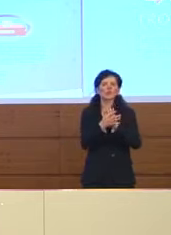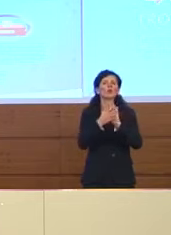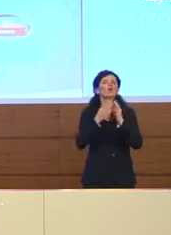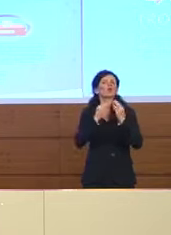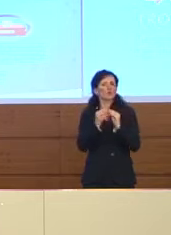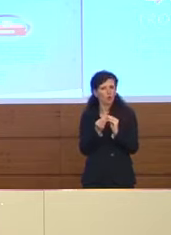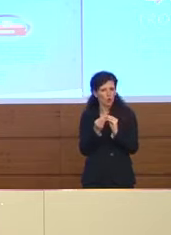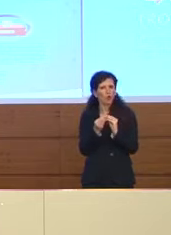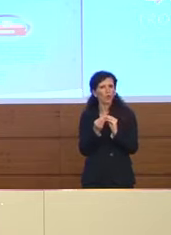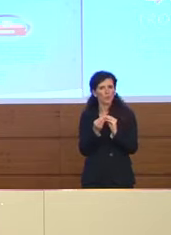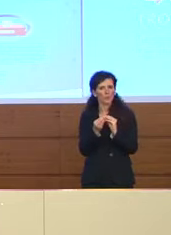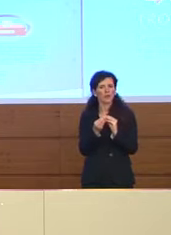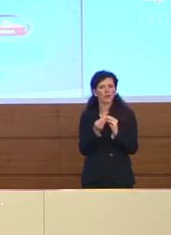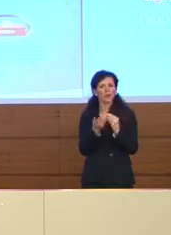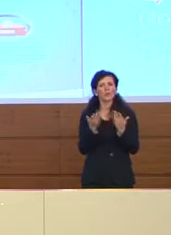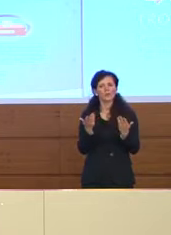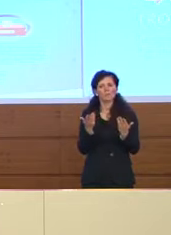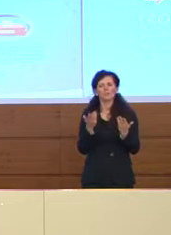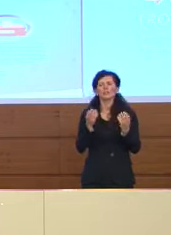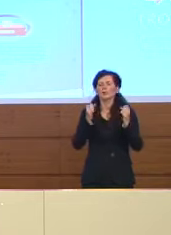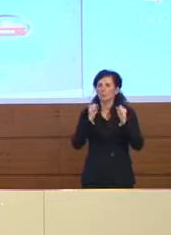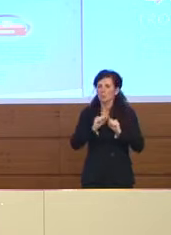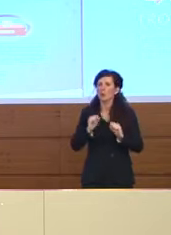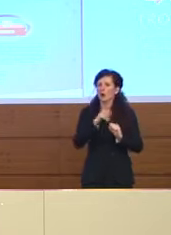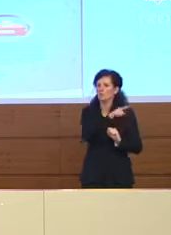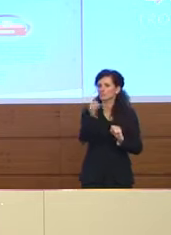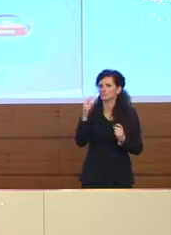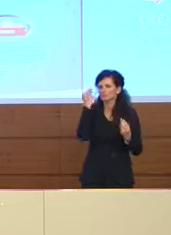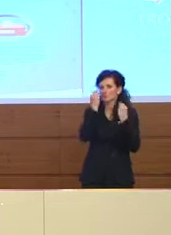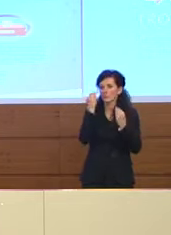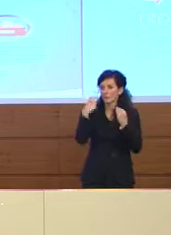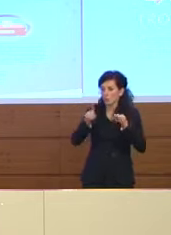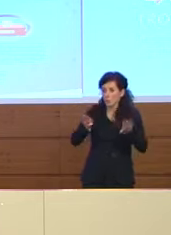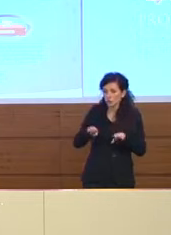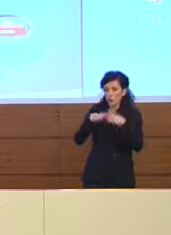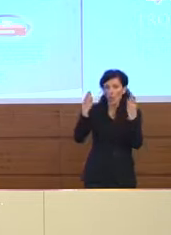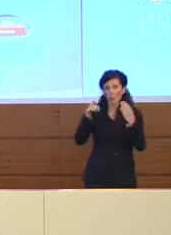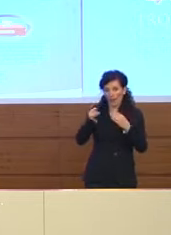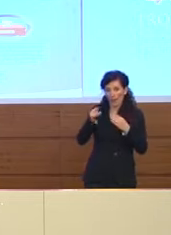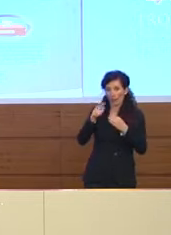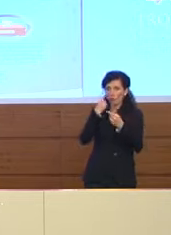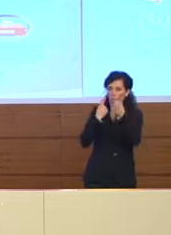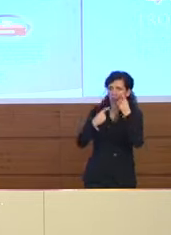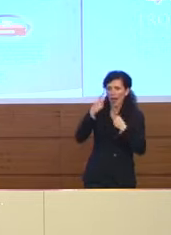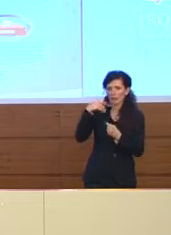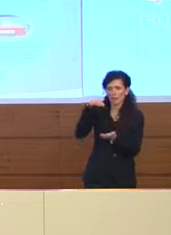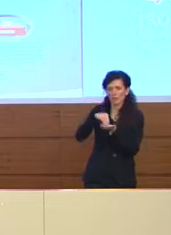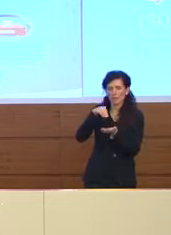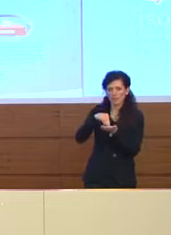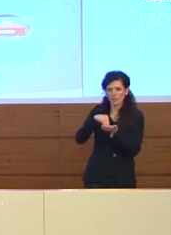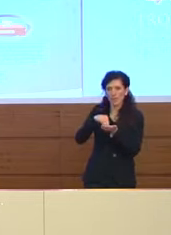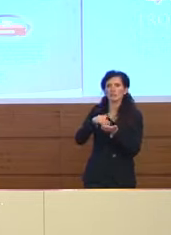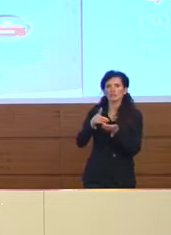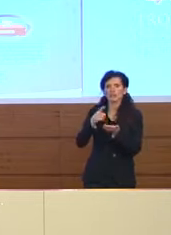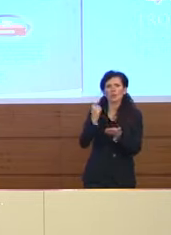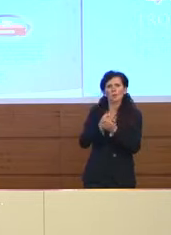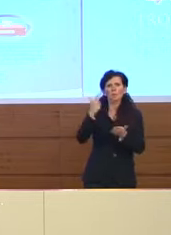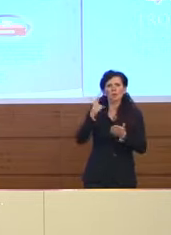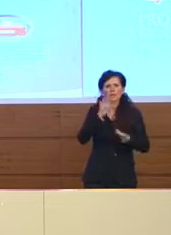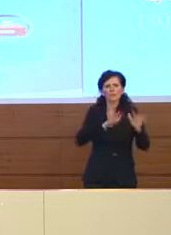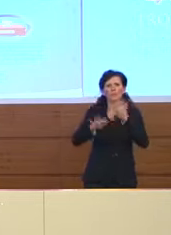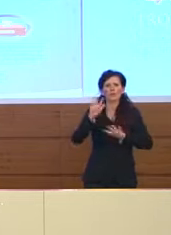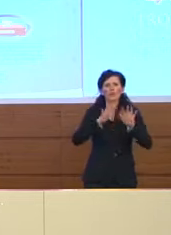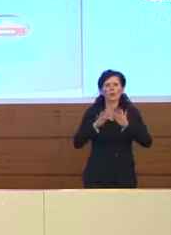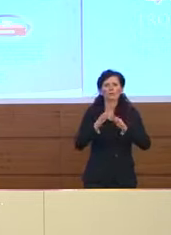ma anche se ci riflettete per dare informazioni utili a professionisti della salute